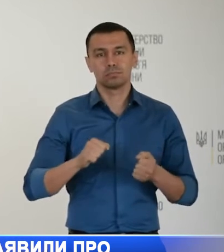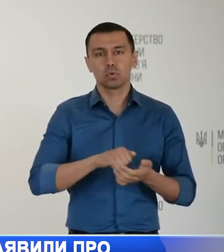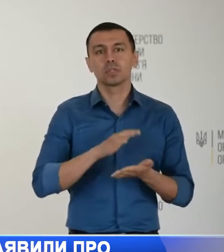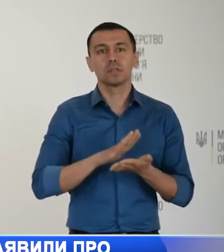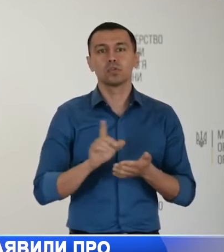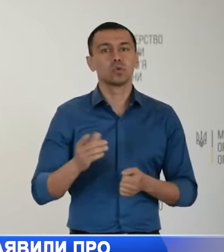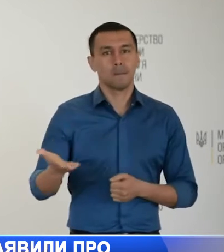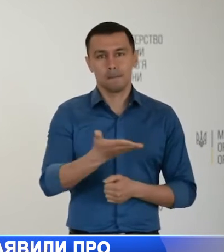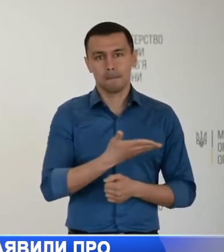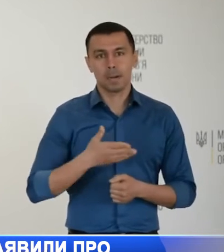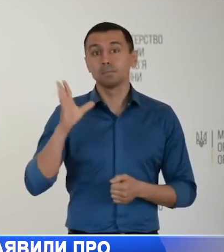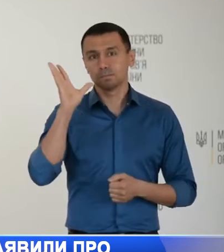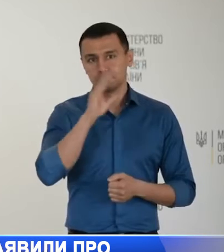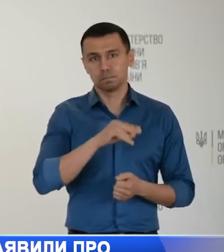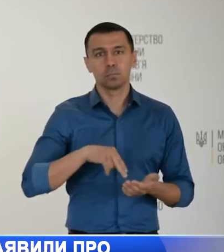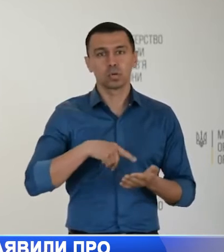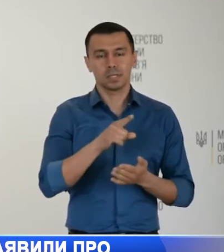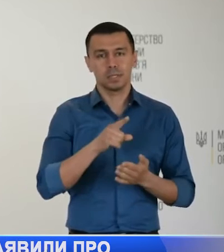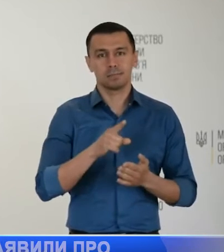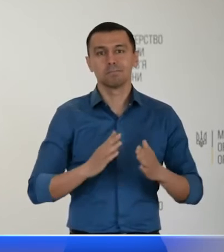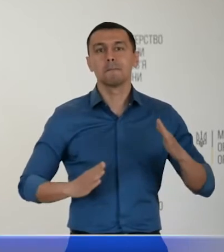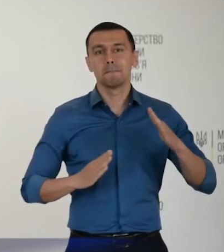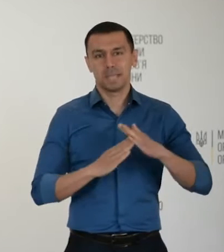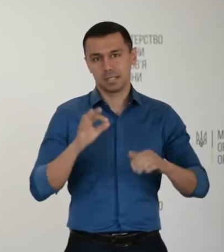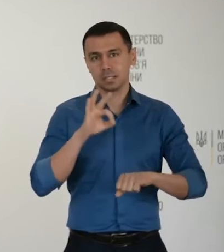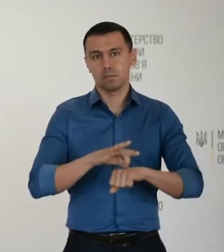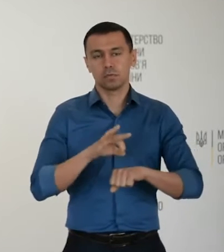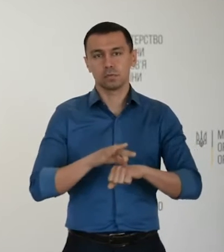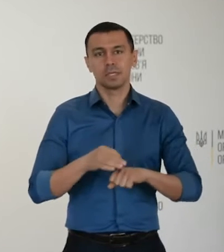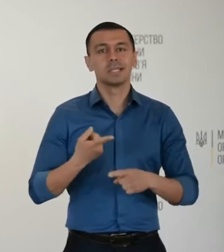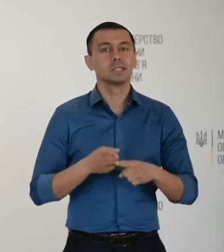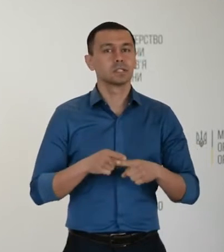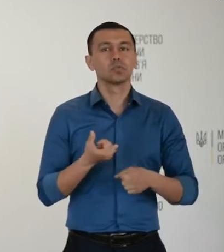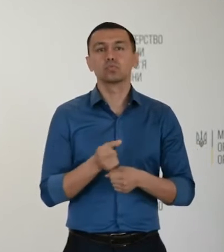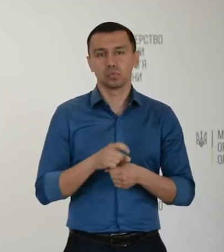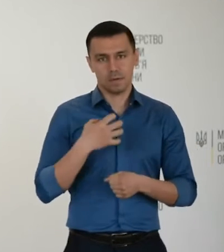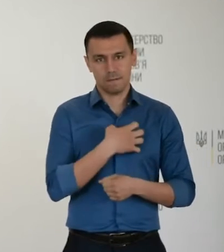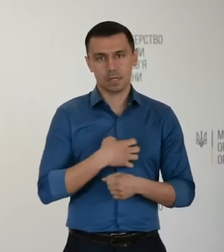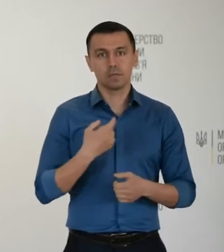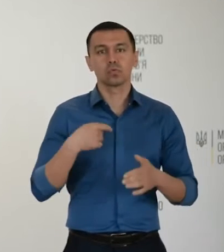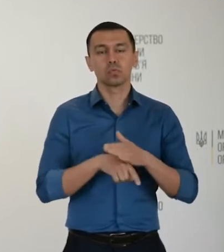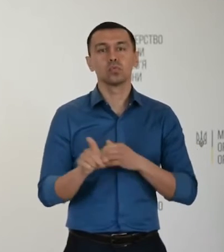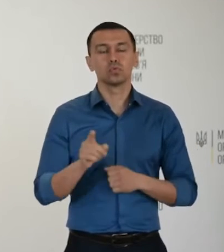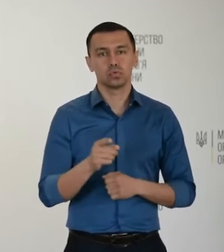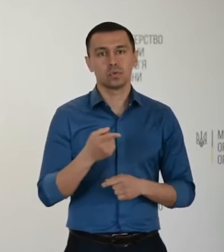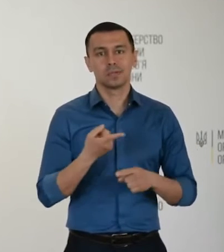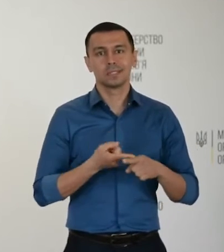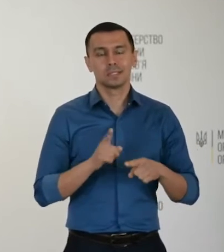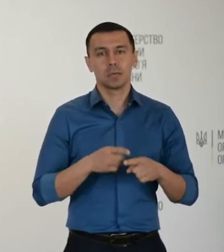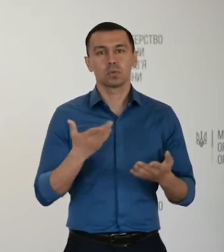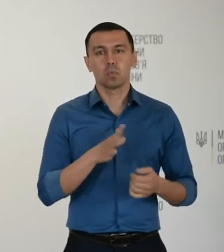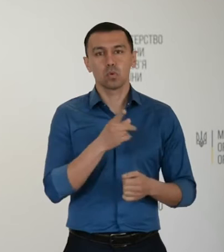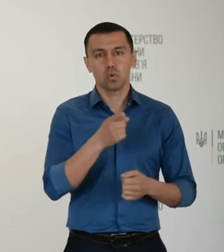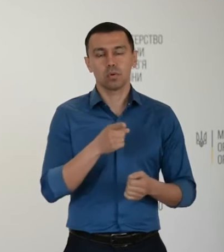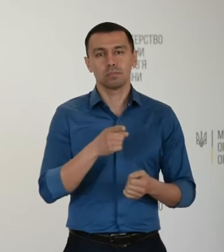що ми пройшли пік захворюваності. І це дуже важливо, тому що він, можливо було